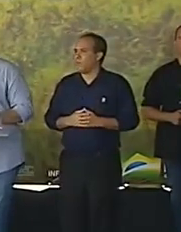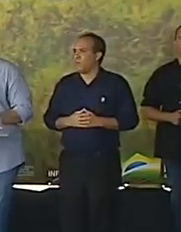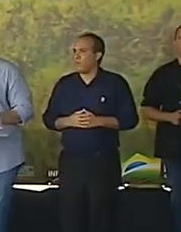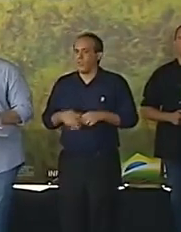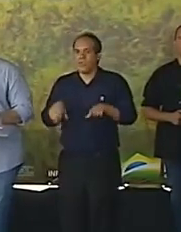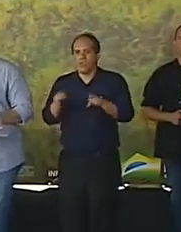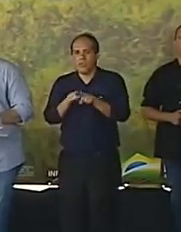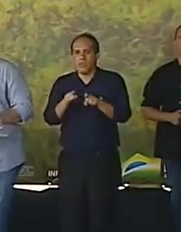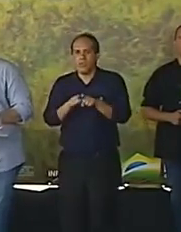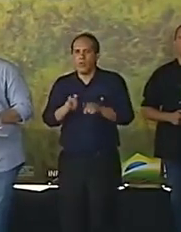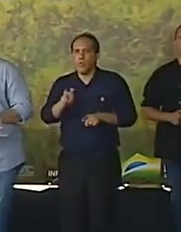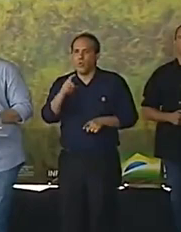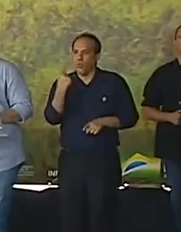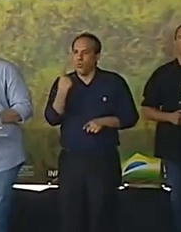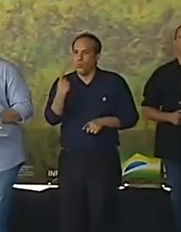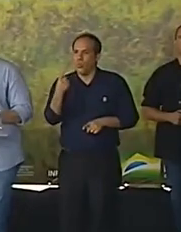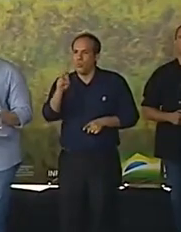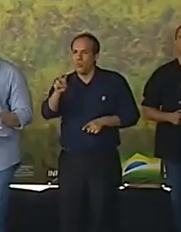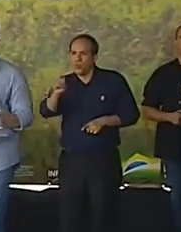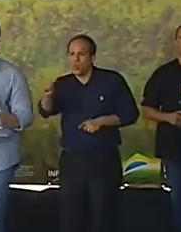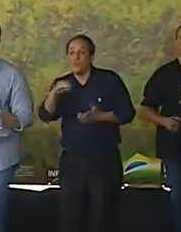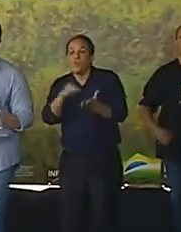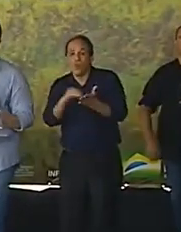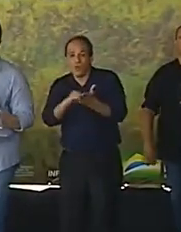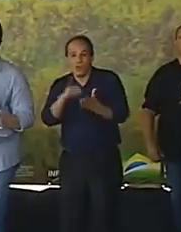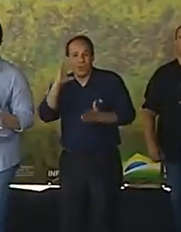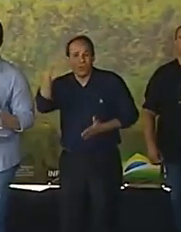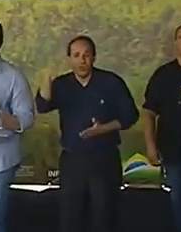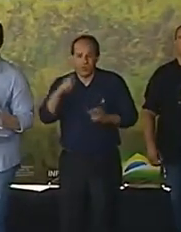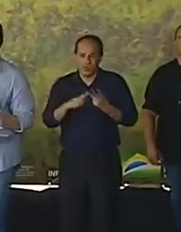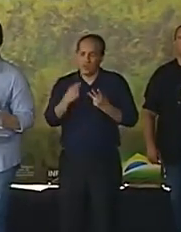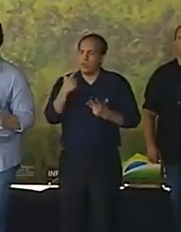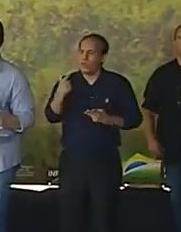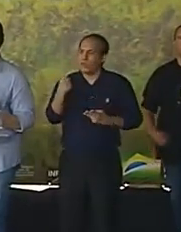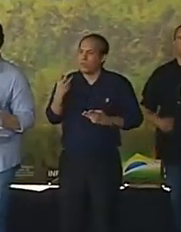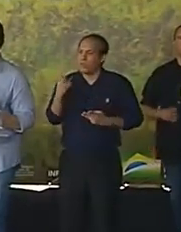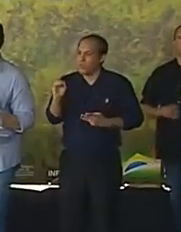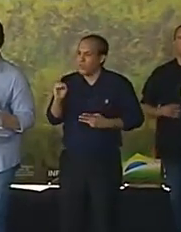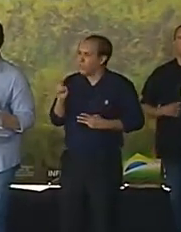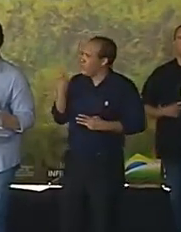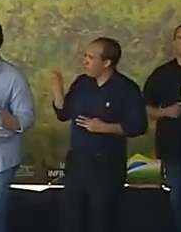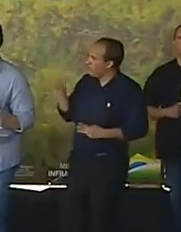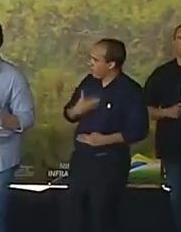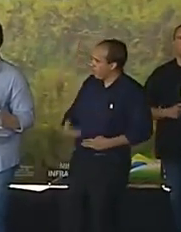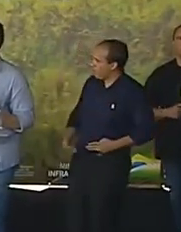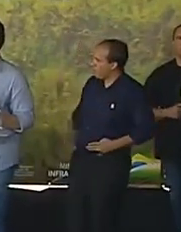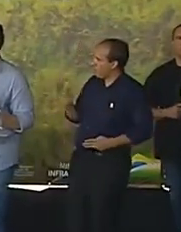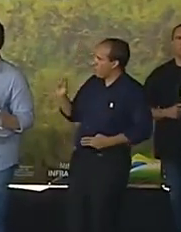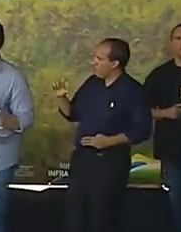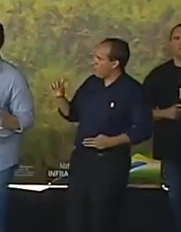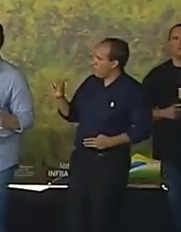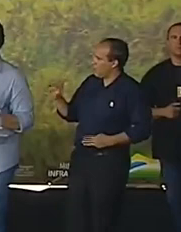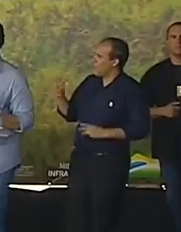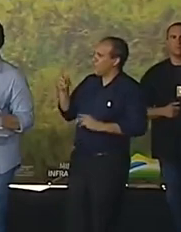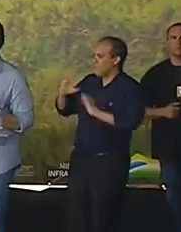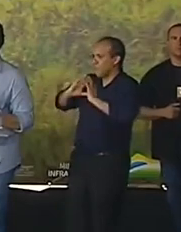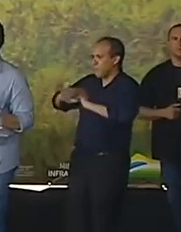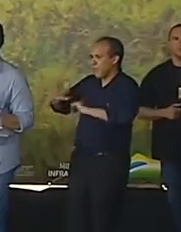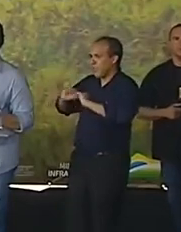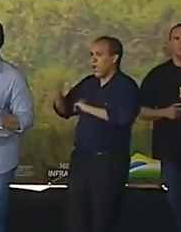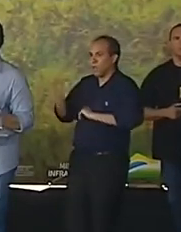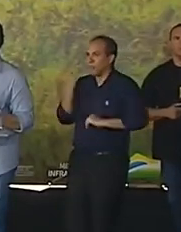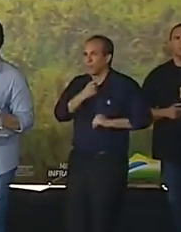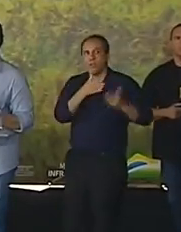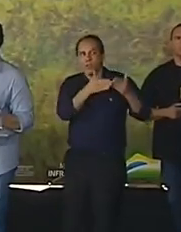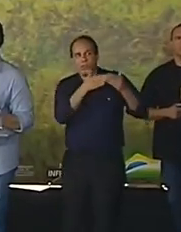que a gente tem um 158 para resolver, que a gente tem 230, governador Helder, que o senhor tanto cobra, e que finalmente nós conseguimos a